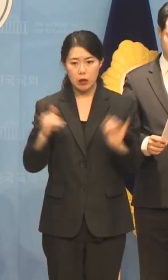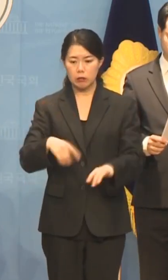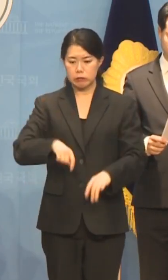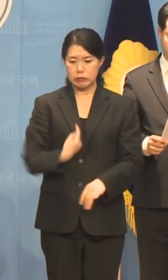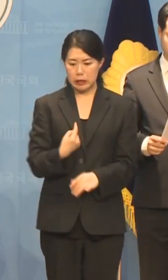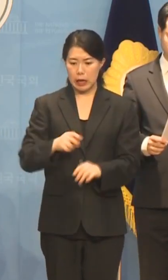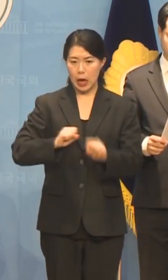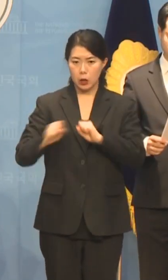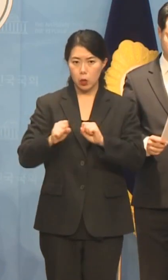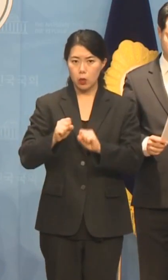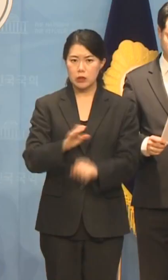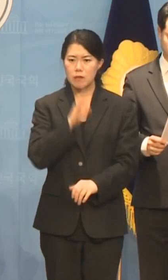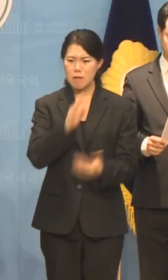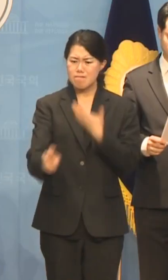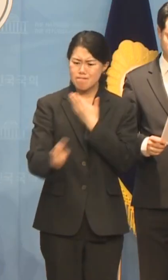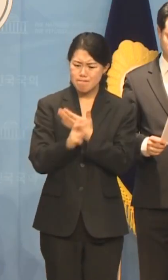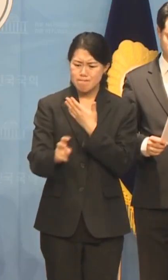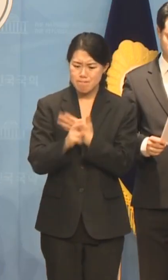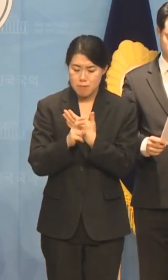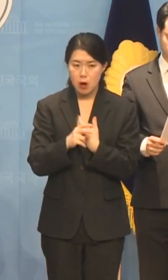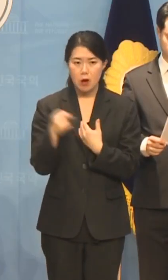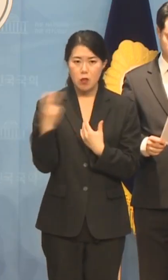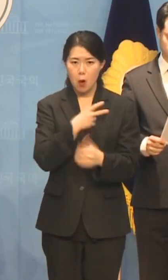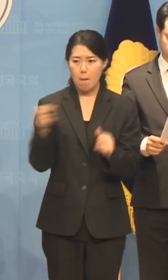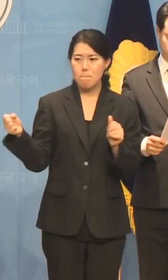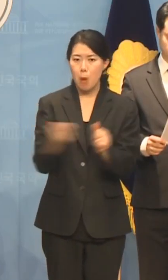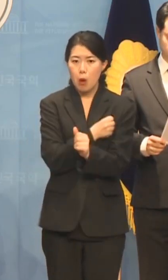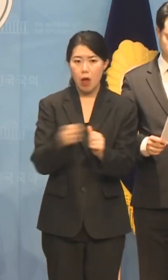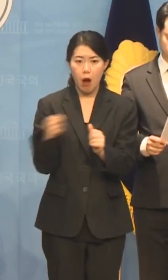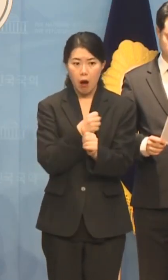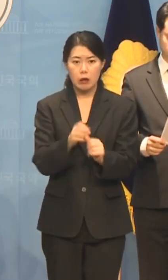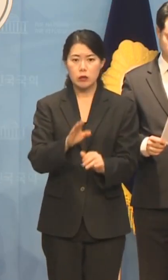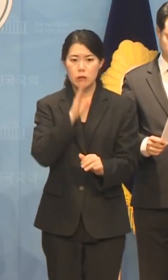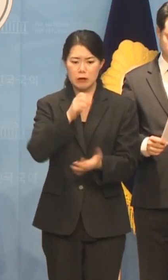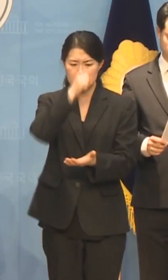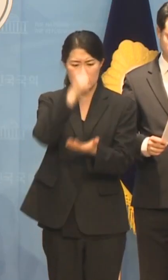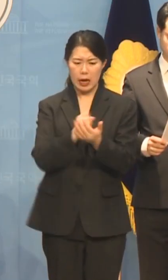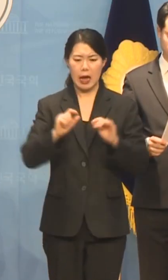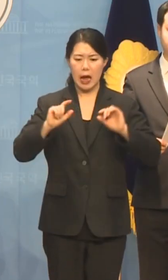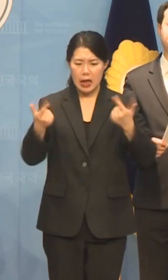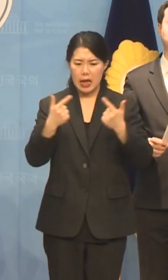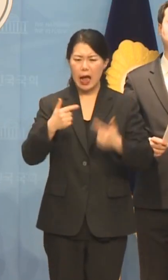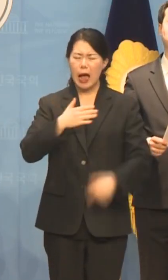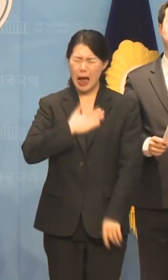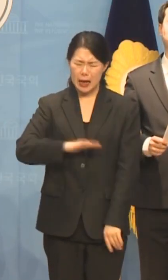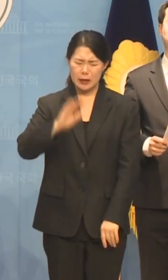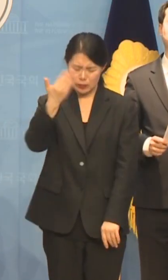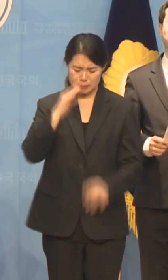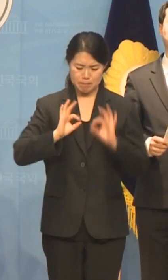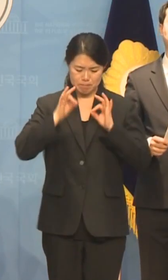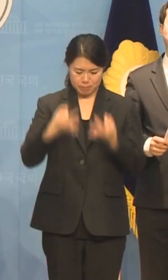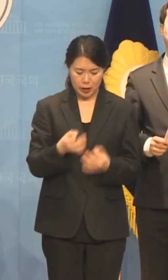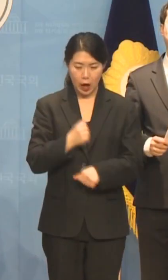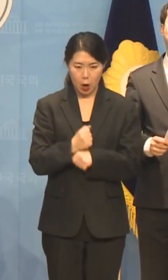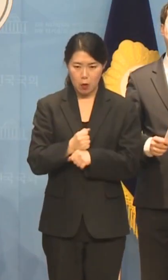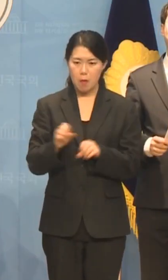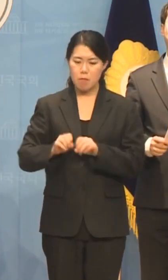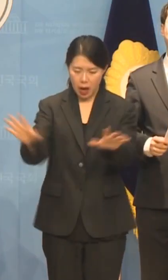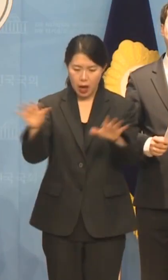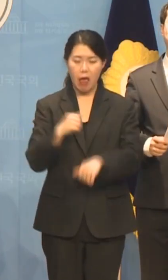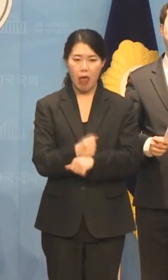행동이 명백한 위법이고 폭력은 어떠한 이유로도 정당화될 수 없음을 인식하고 즉각